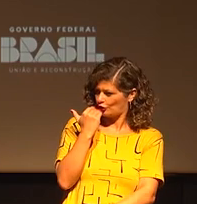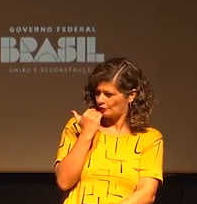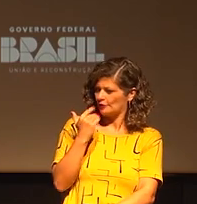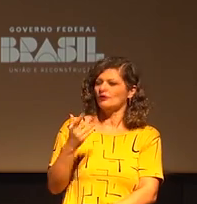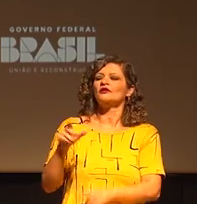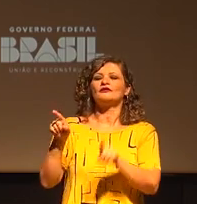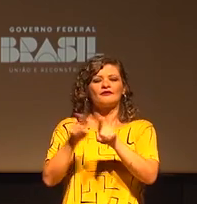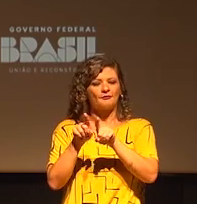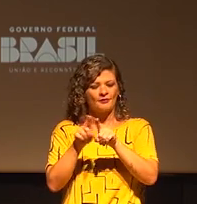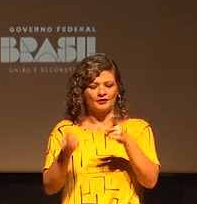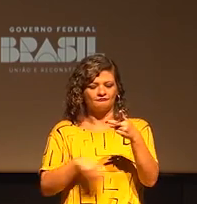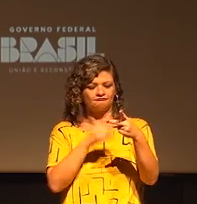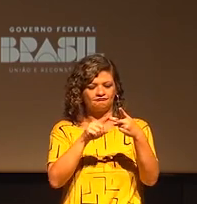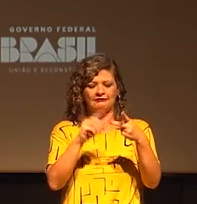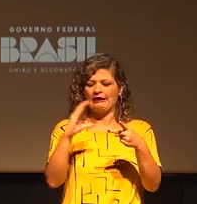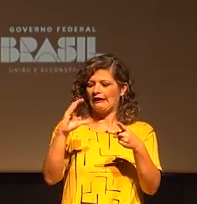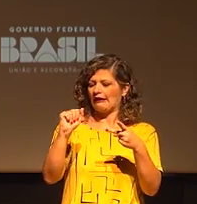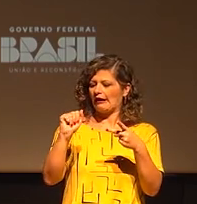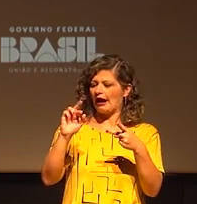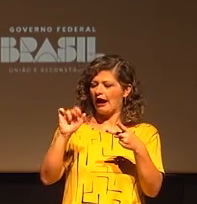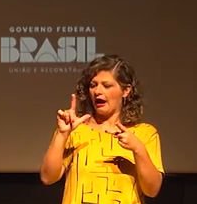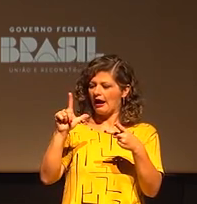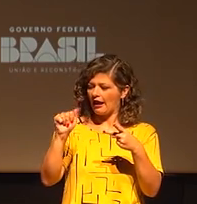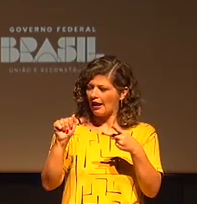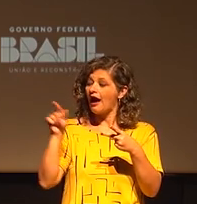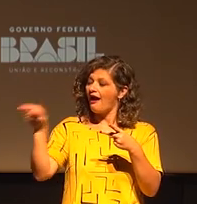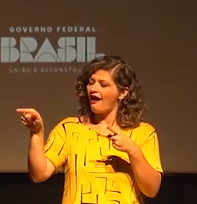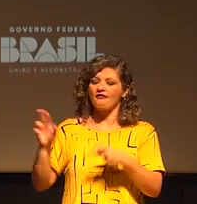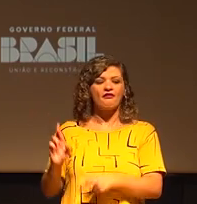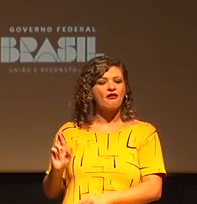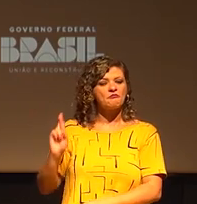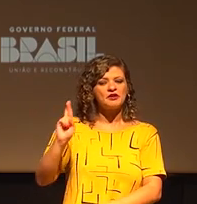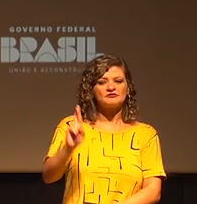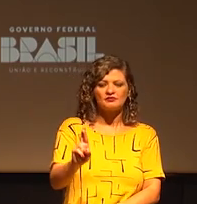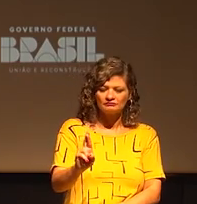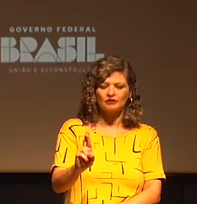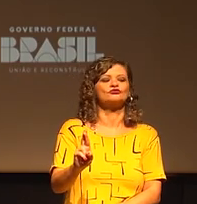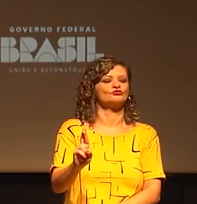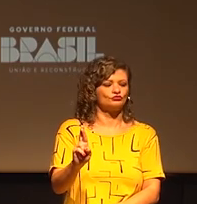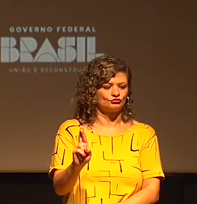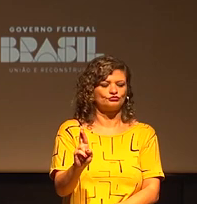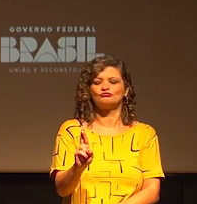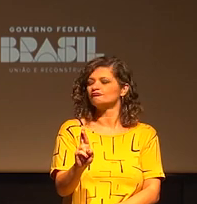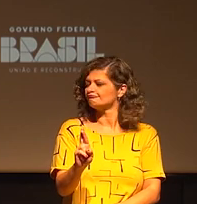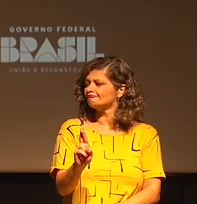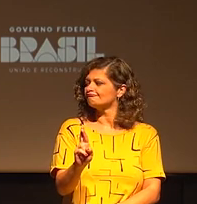Carla Bueno representante também Carla Bueno